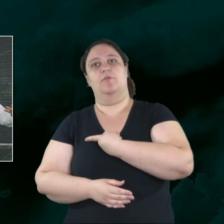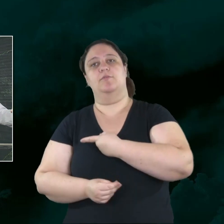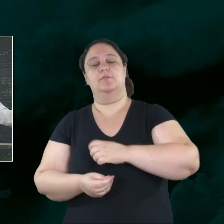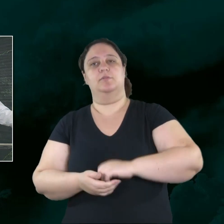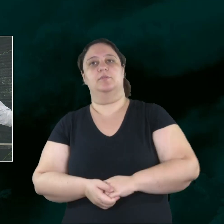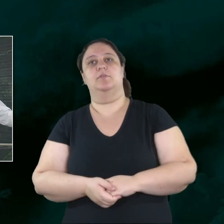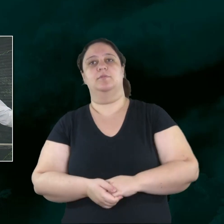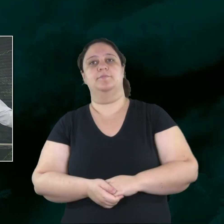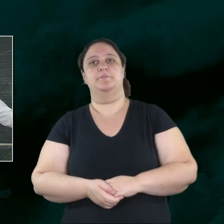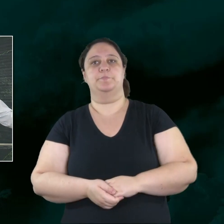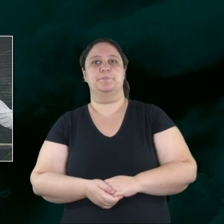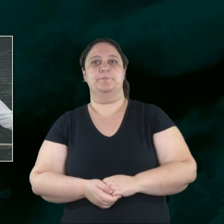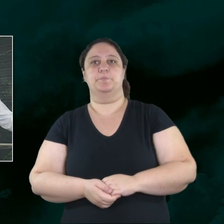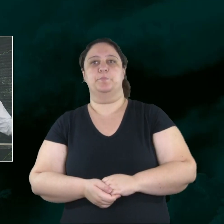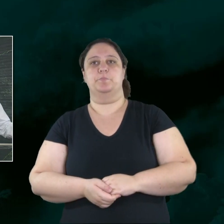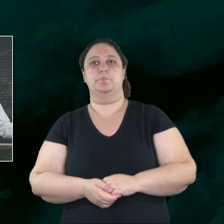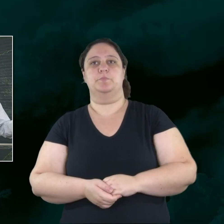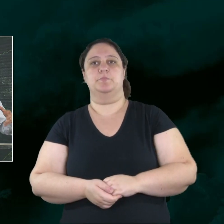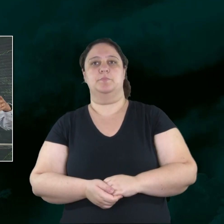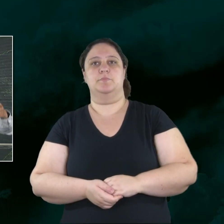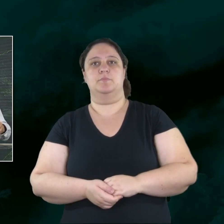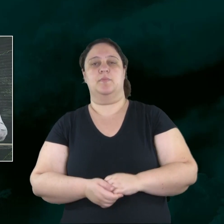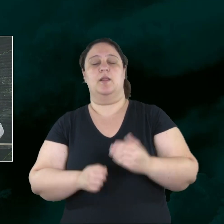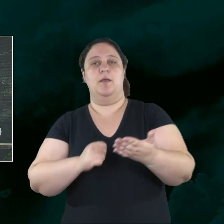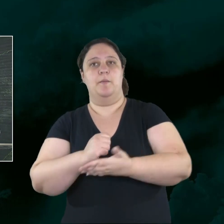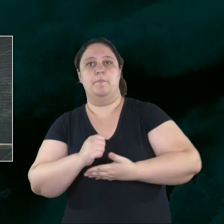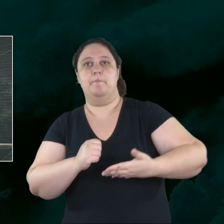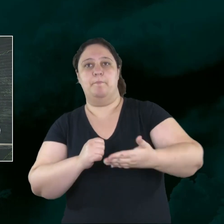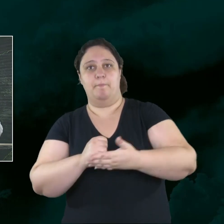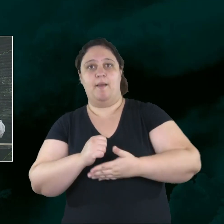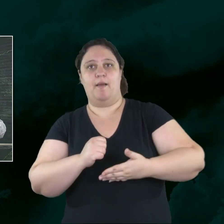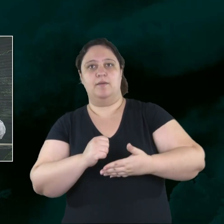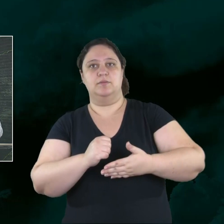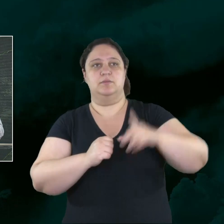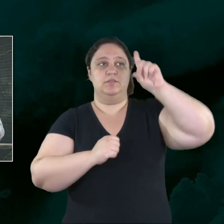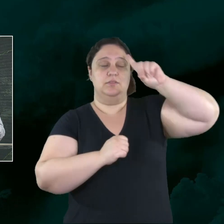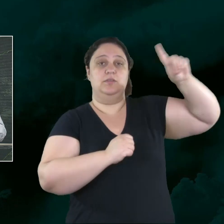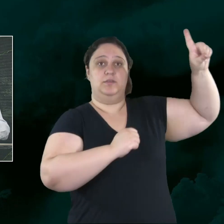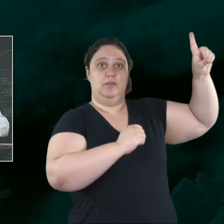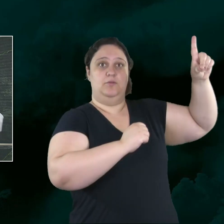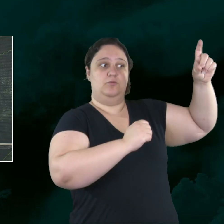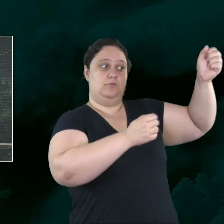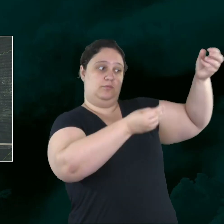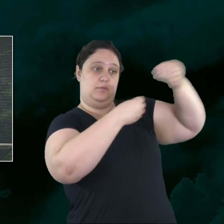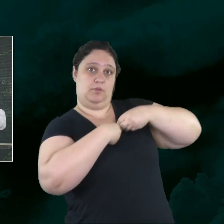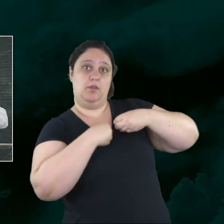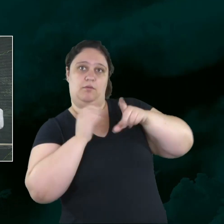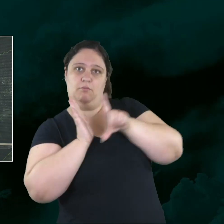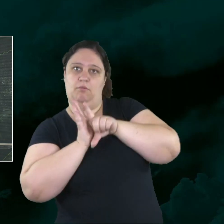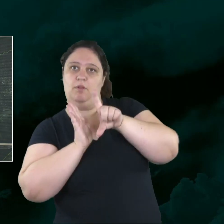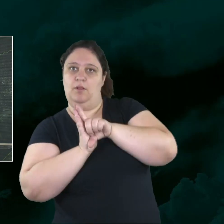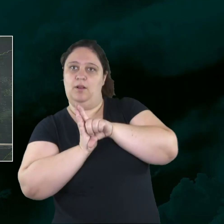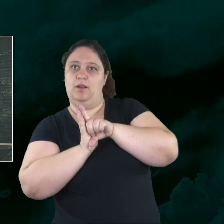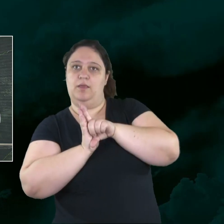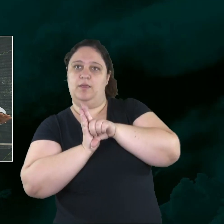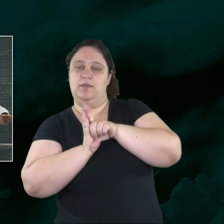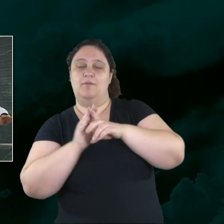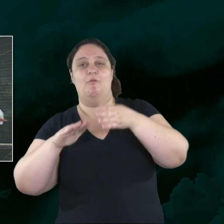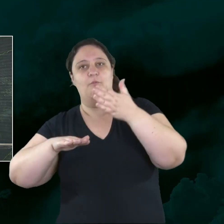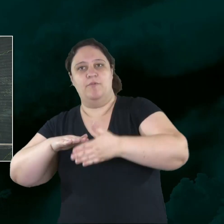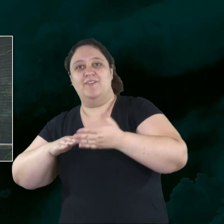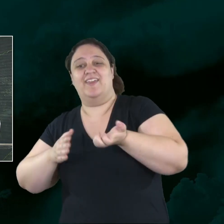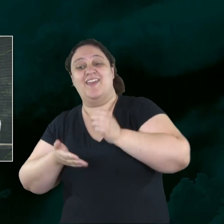né, da herança judaico-cristã. O pós-modernismo quer tirar, quer